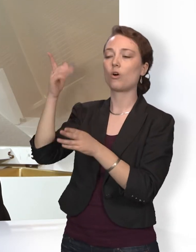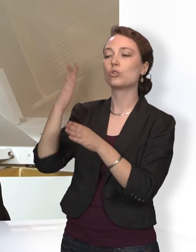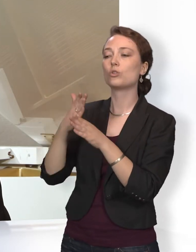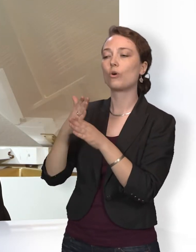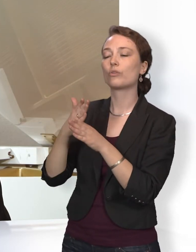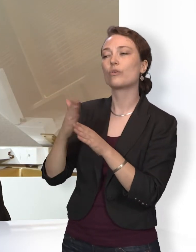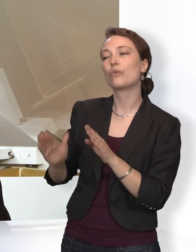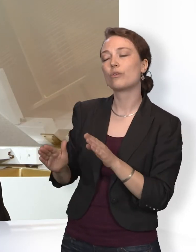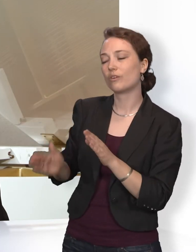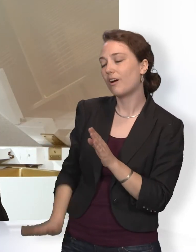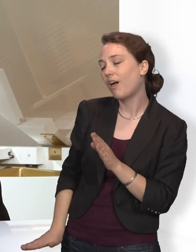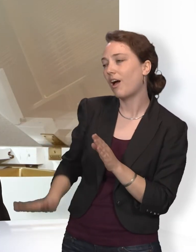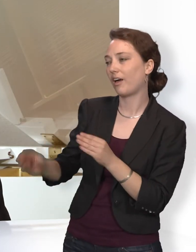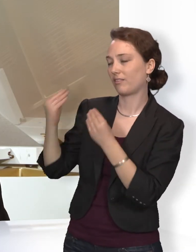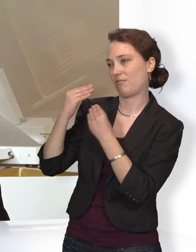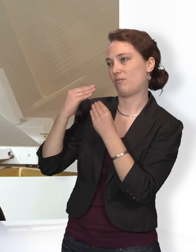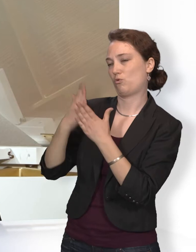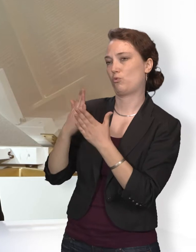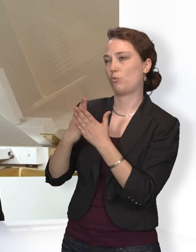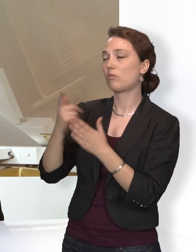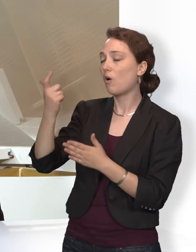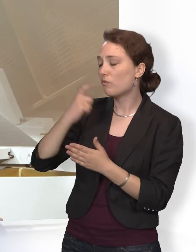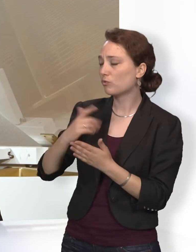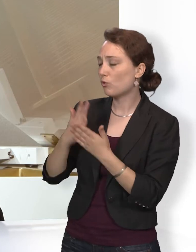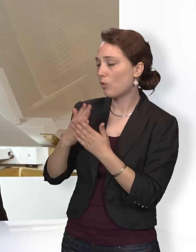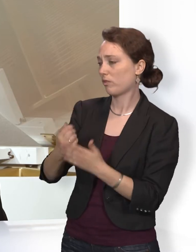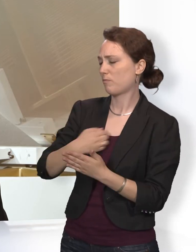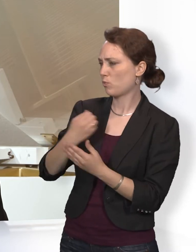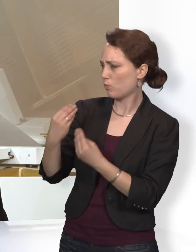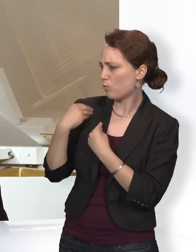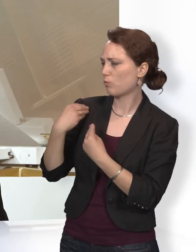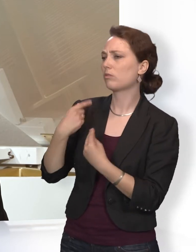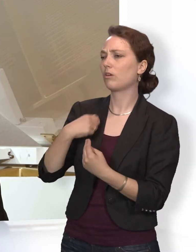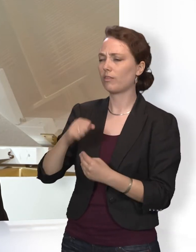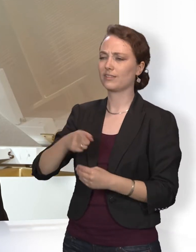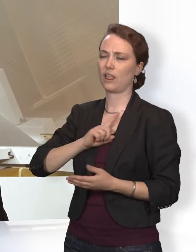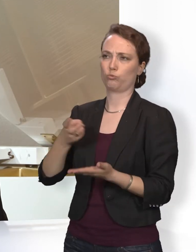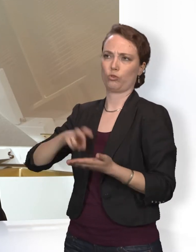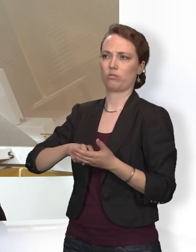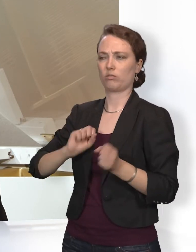herangeführt haben und mich sehr früh ermutigt haben, selbstständig zu agieren.